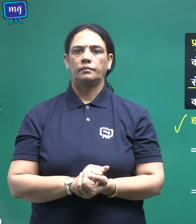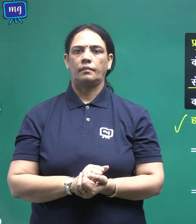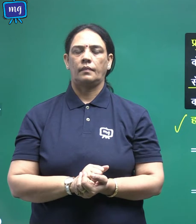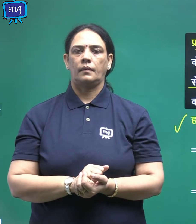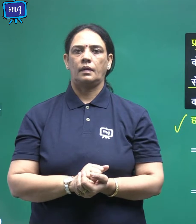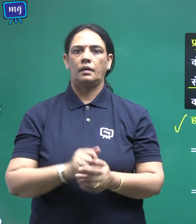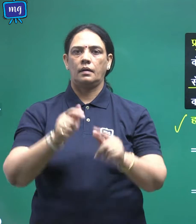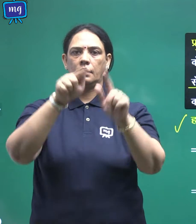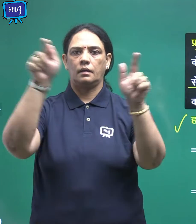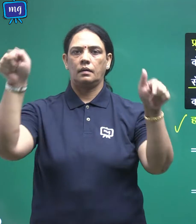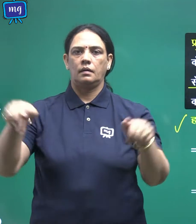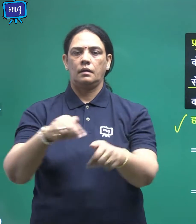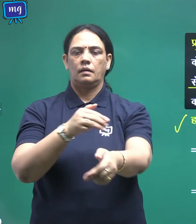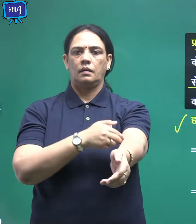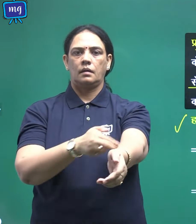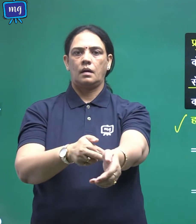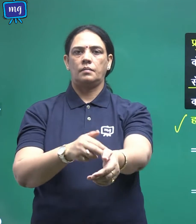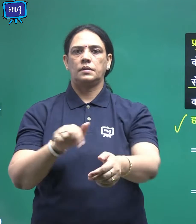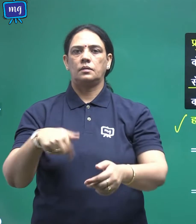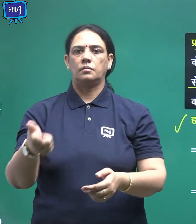समचतुर्भुज का